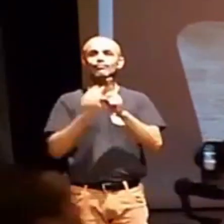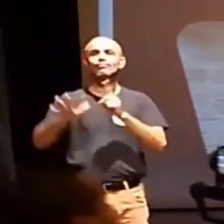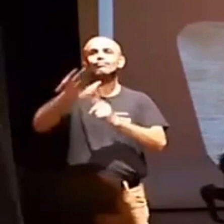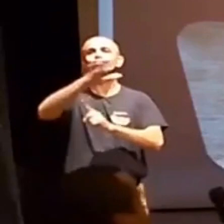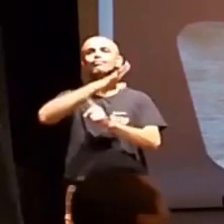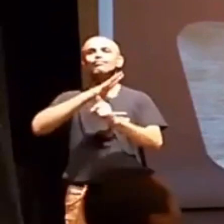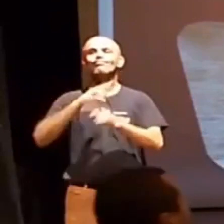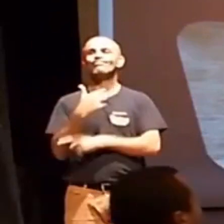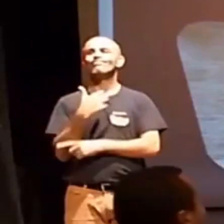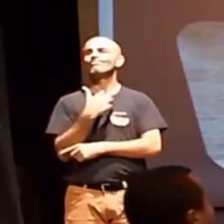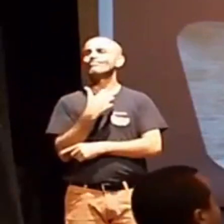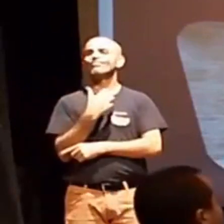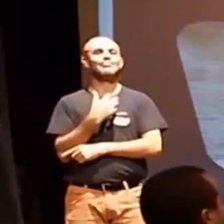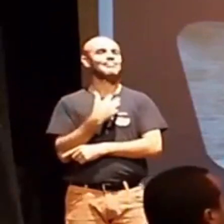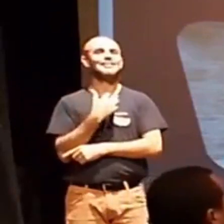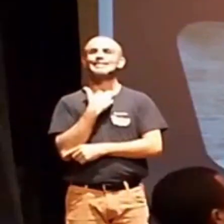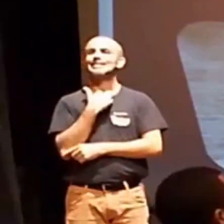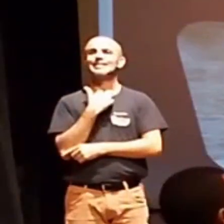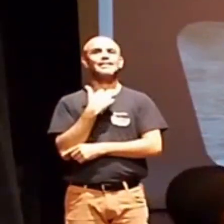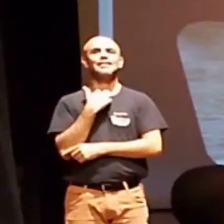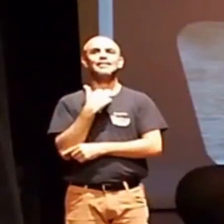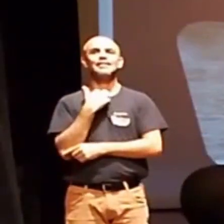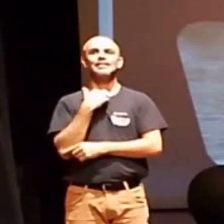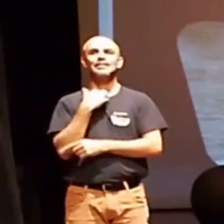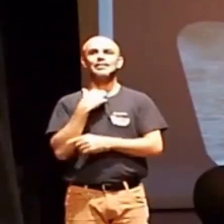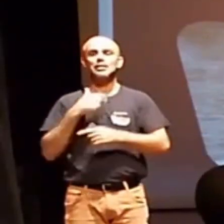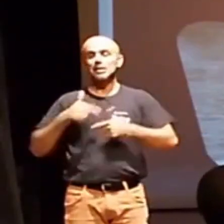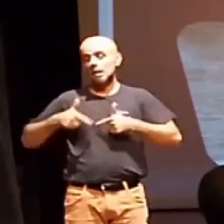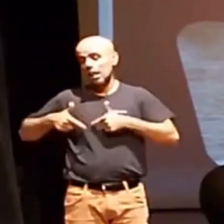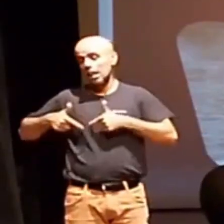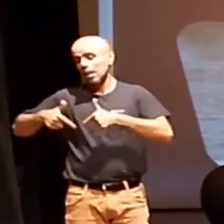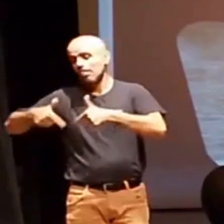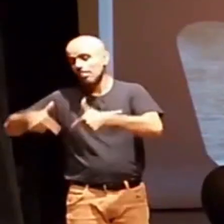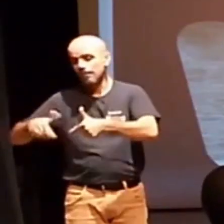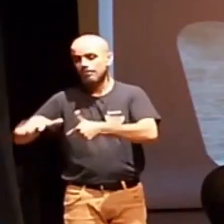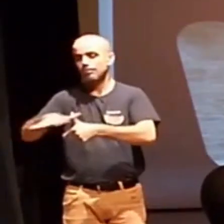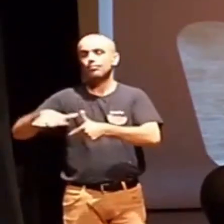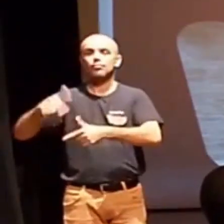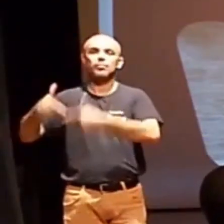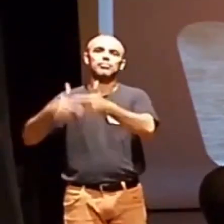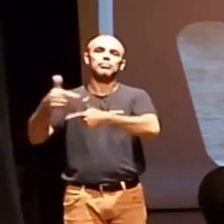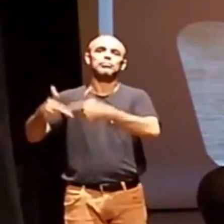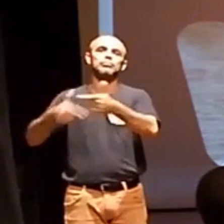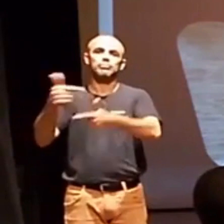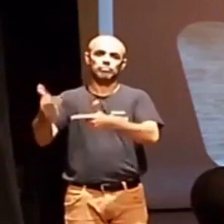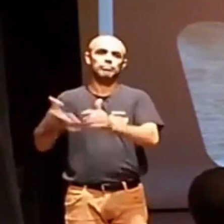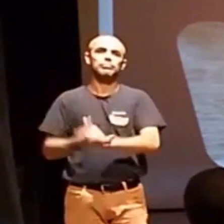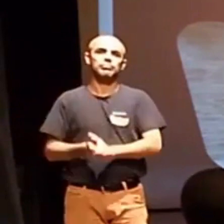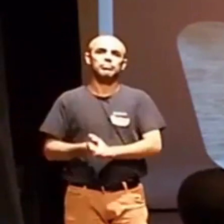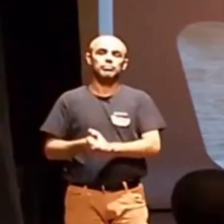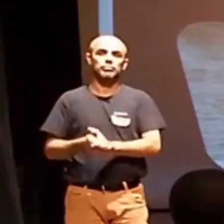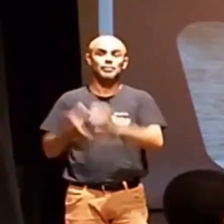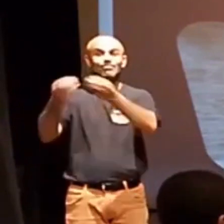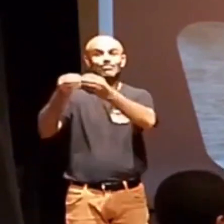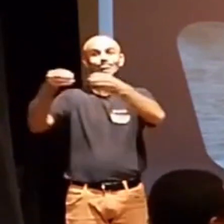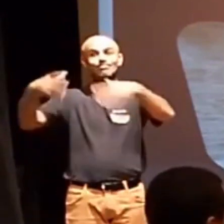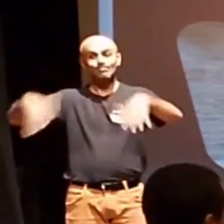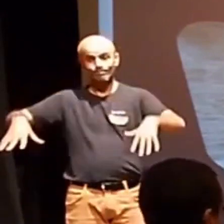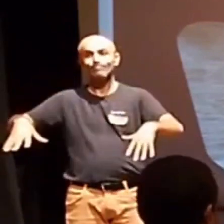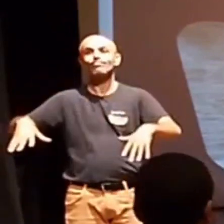não conseguir manter uma atividade produtiva no mercado de trabalho. Isso, além de ser um